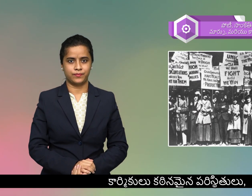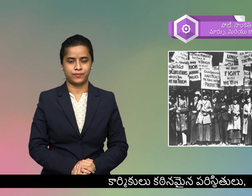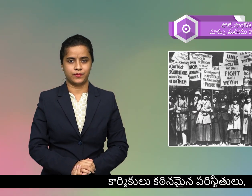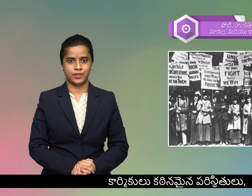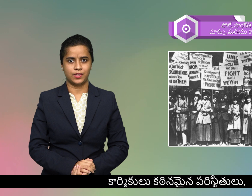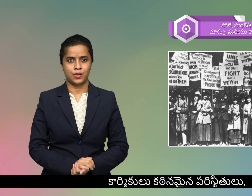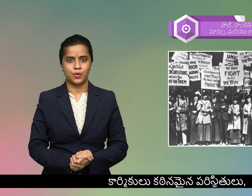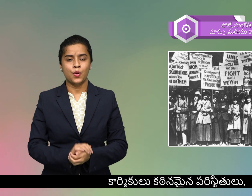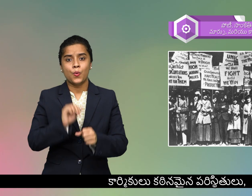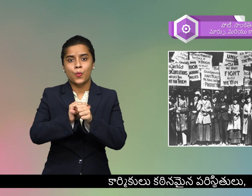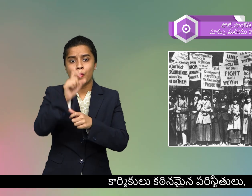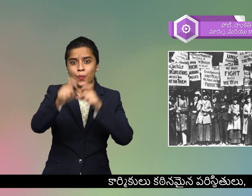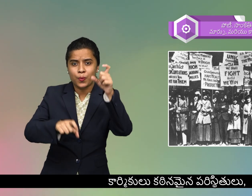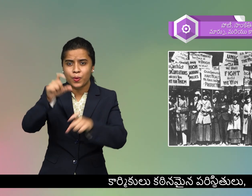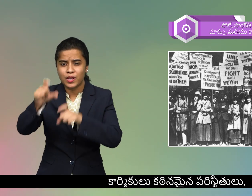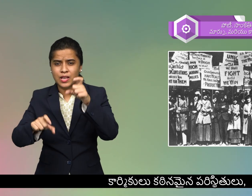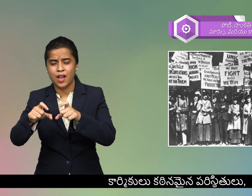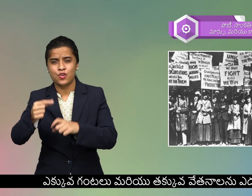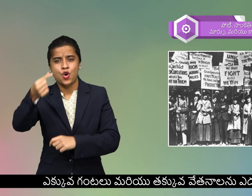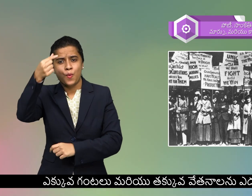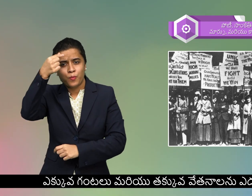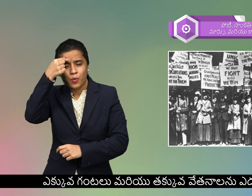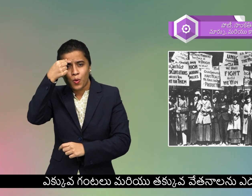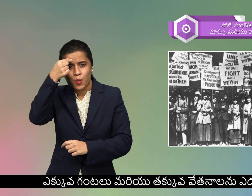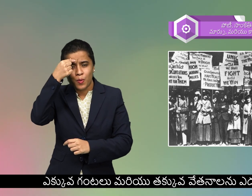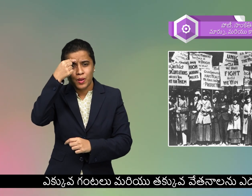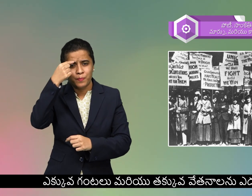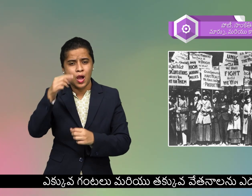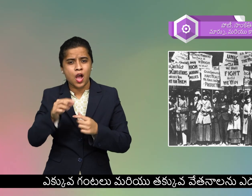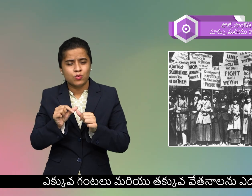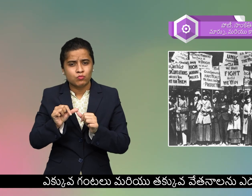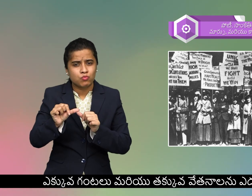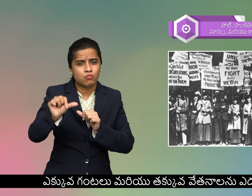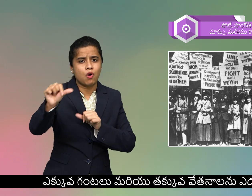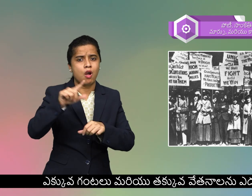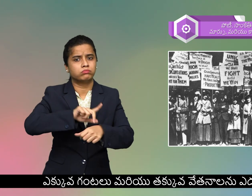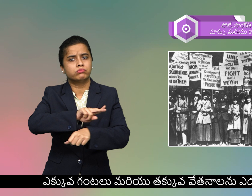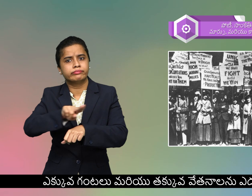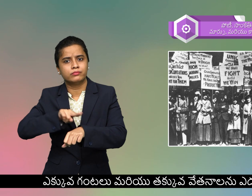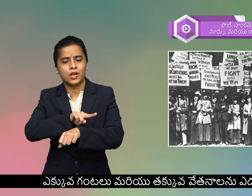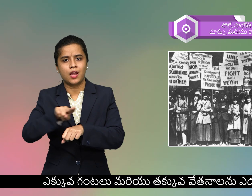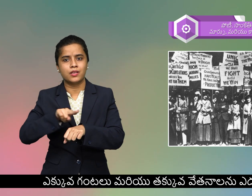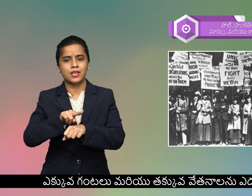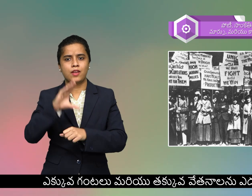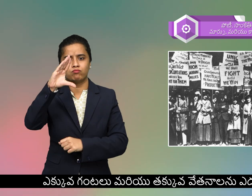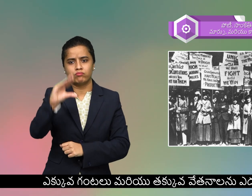కార్మికులు కఠినమైన పరిస్థితులు, ఎక్కువ గంటలు మరియు తక్కువ వేతనాలను ఎదుర్కొన్నారు.